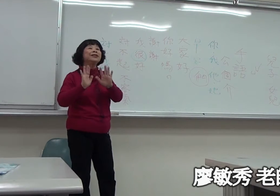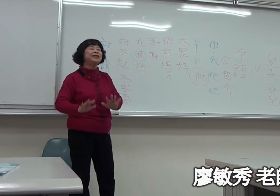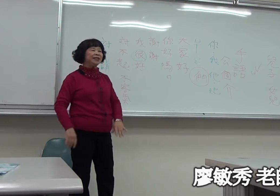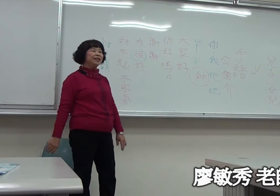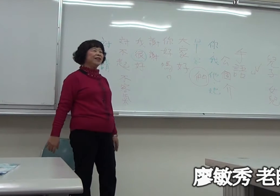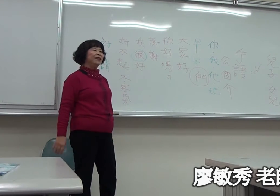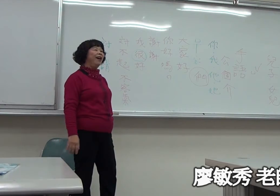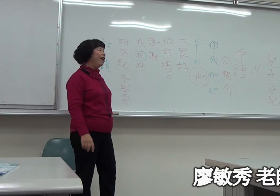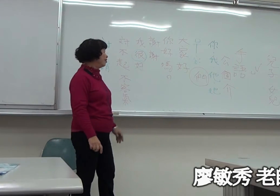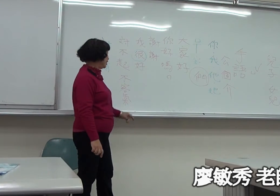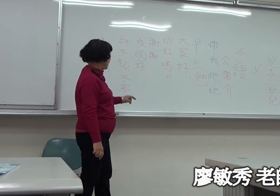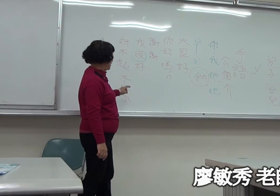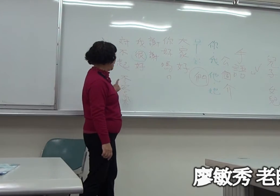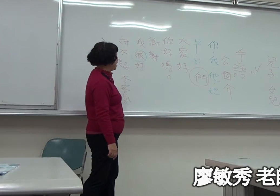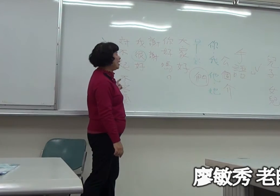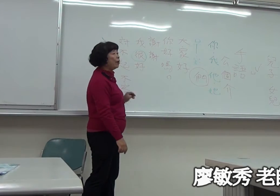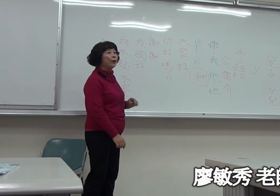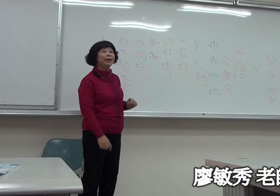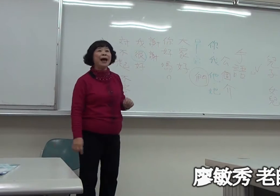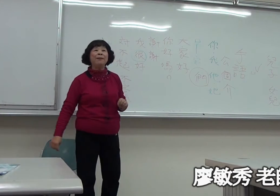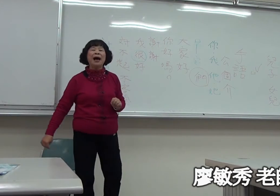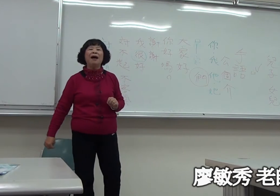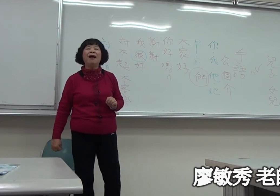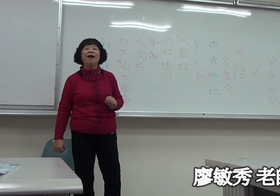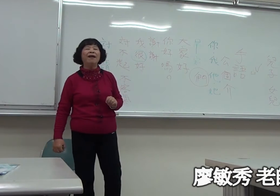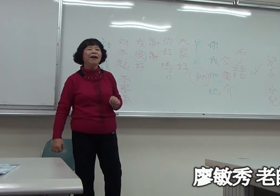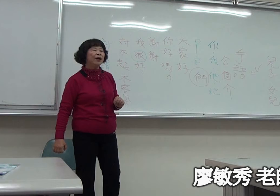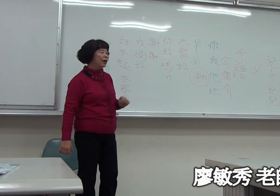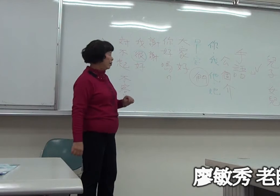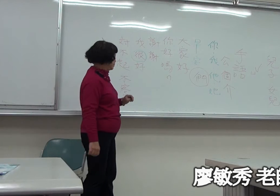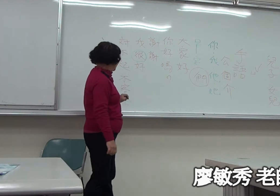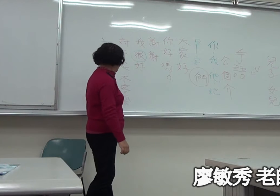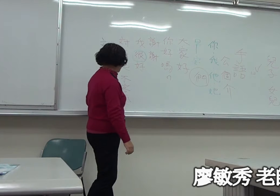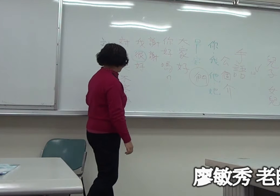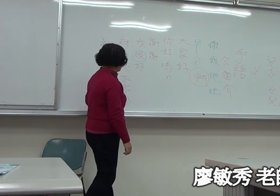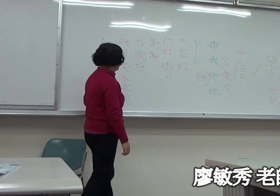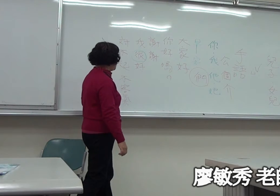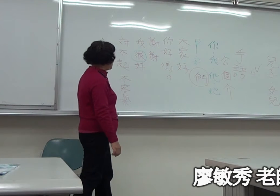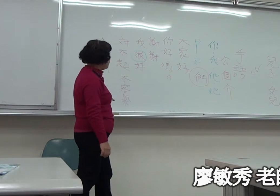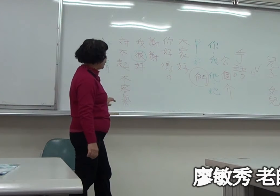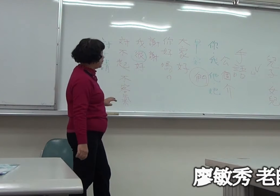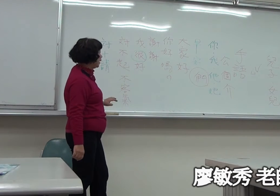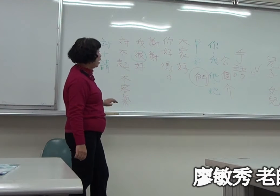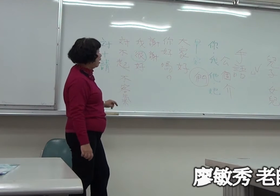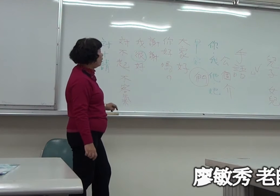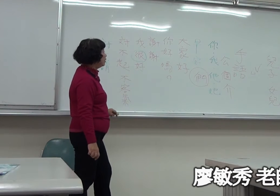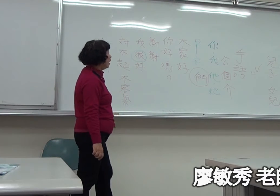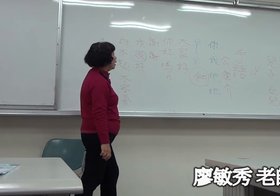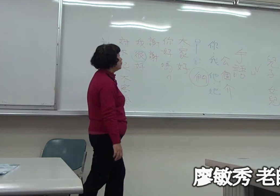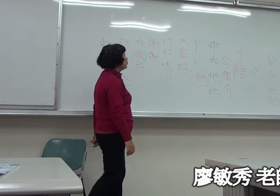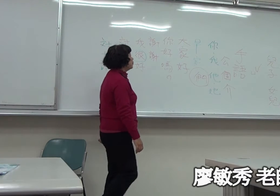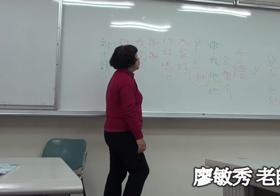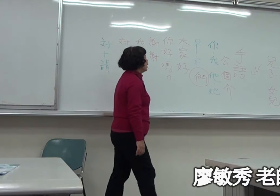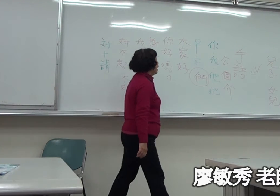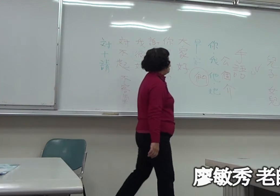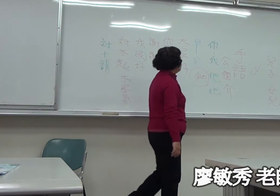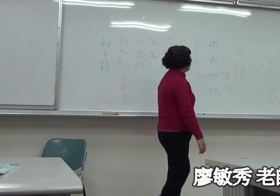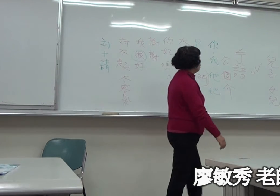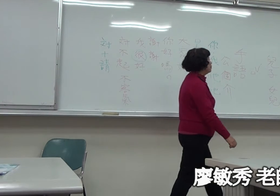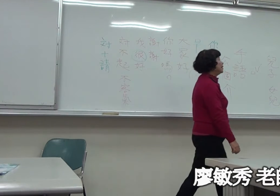不客气 ，哦，你一定要回他嘛，啊、哦，所以这是最基本的哦，啊、哦。好，我们